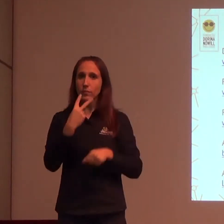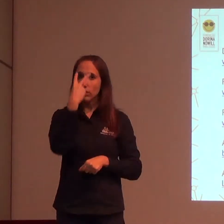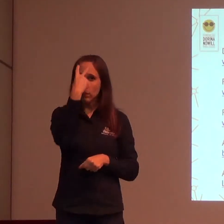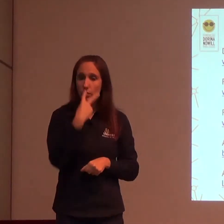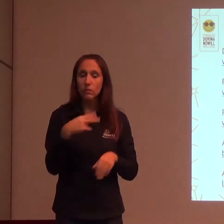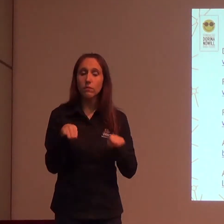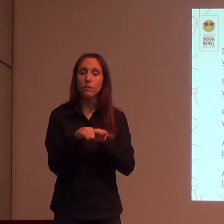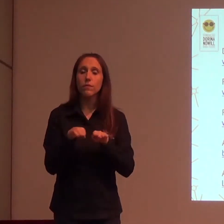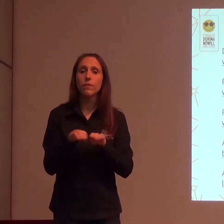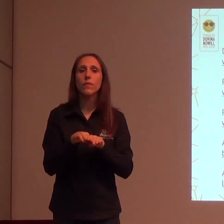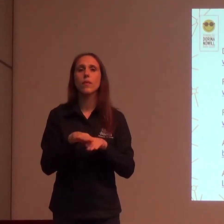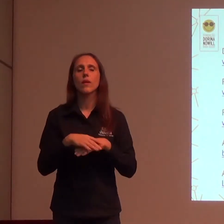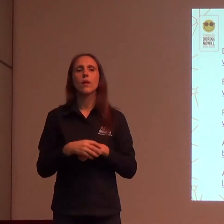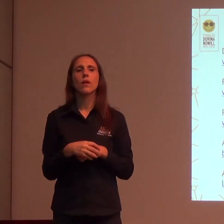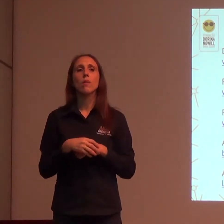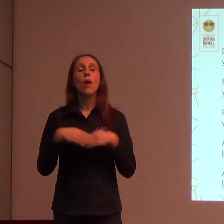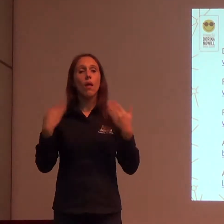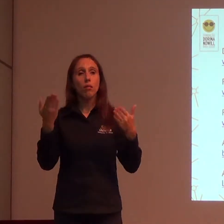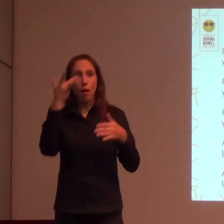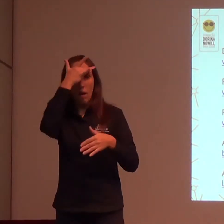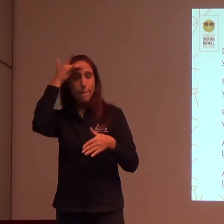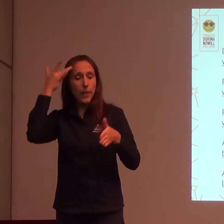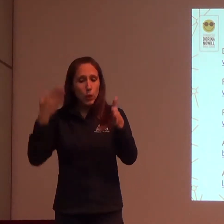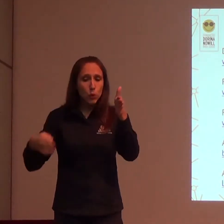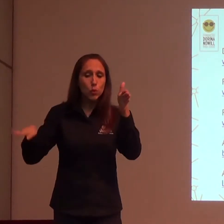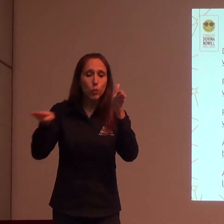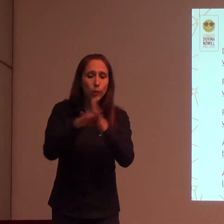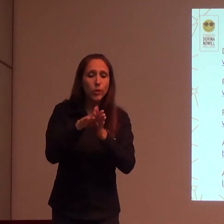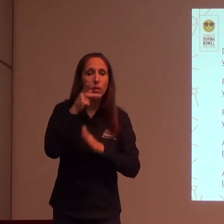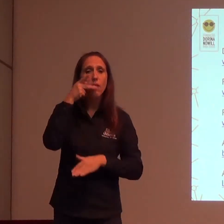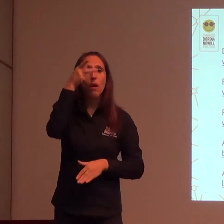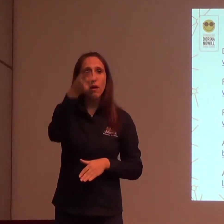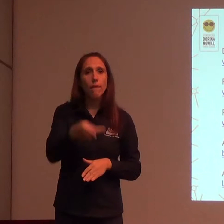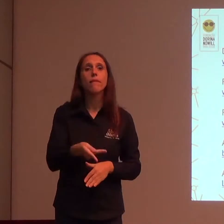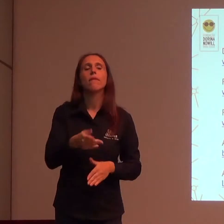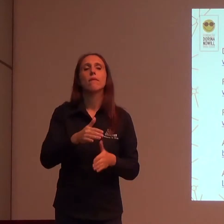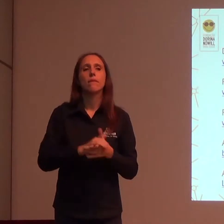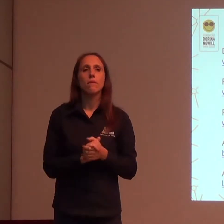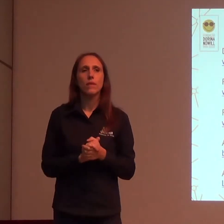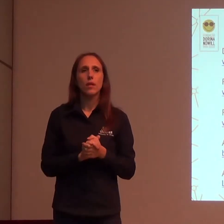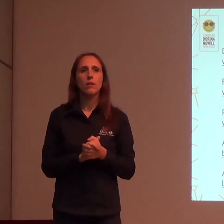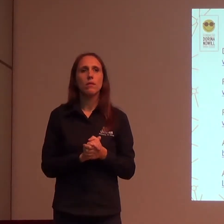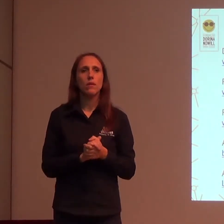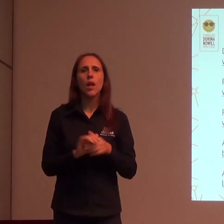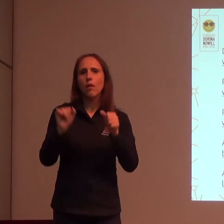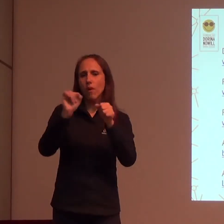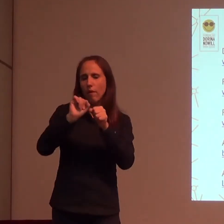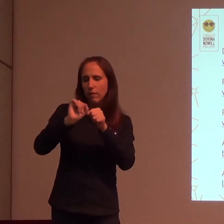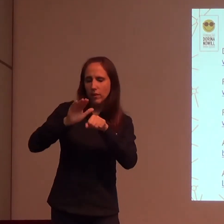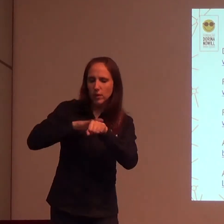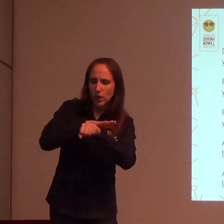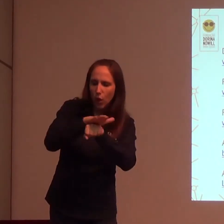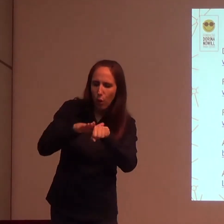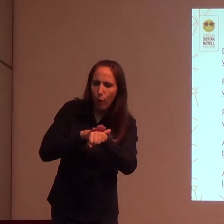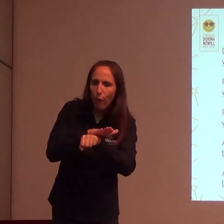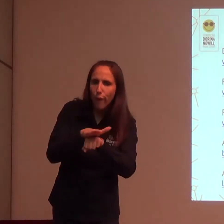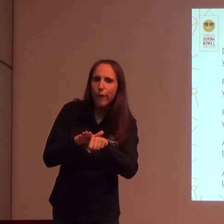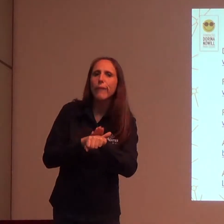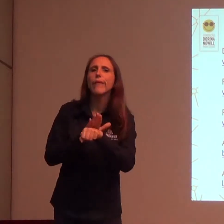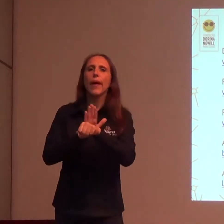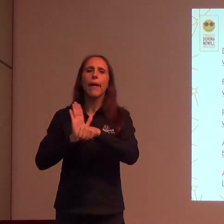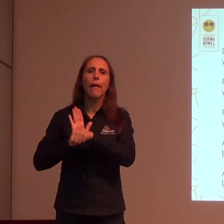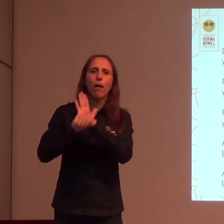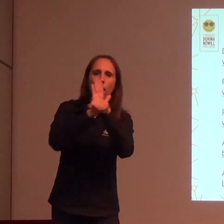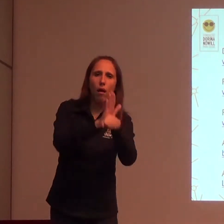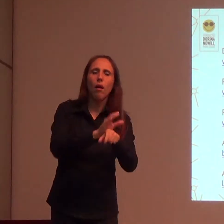lá e vai dizer, olha, ela vai trazer todo, né, vai fazer uma conversa com assistente social, com